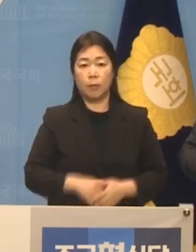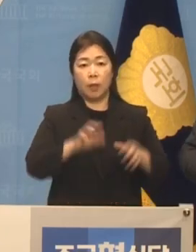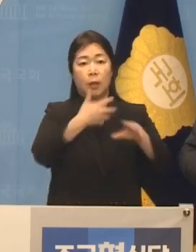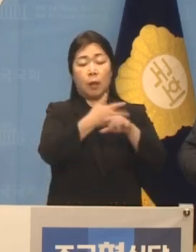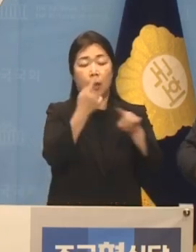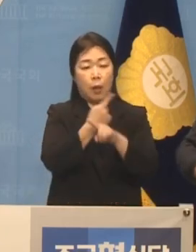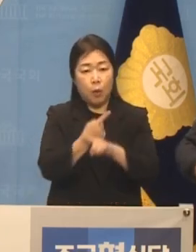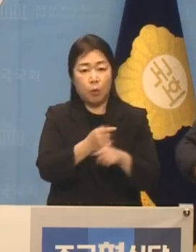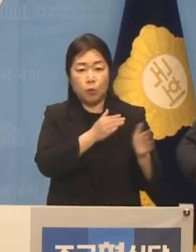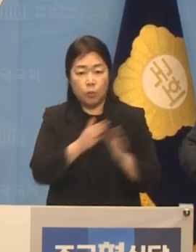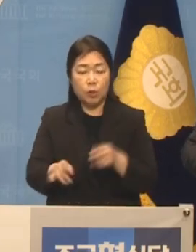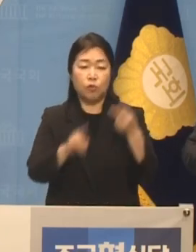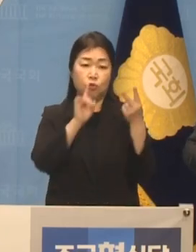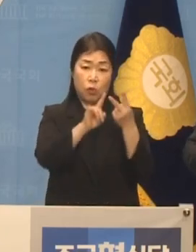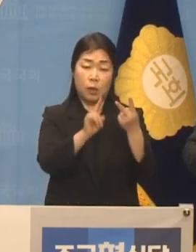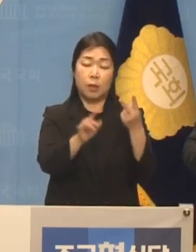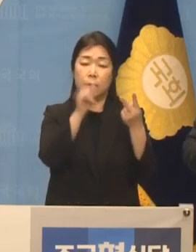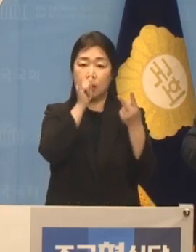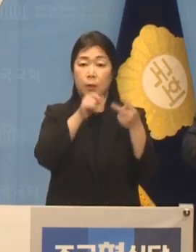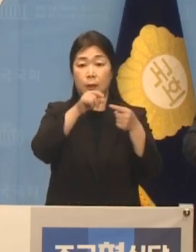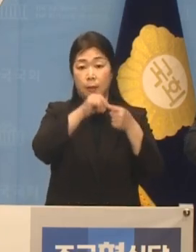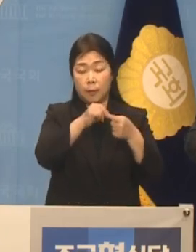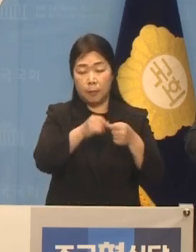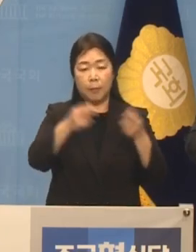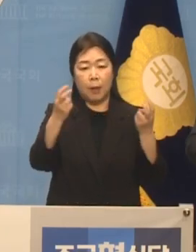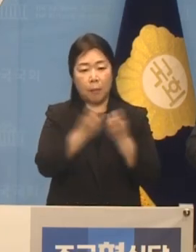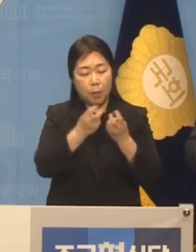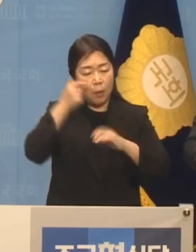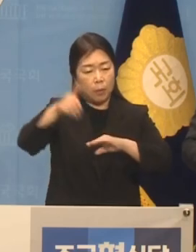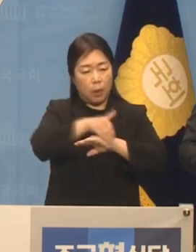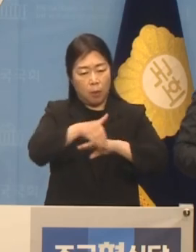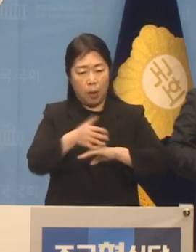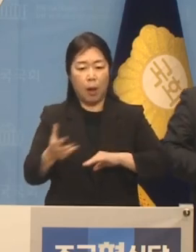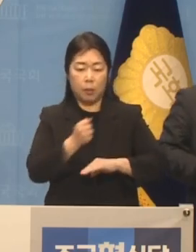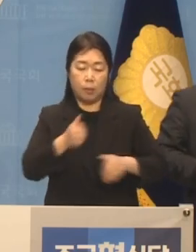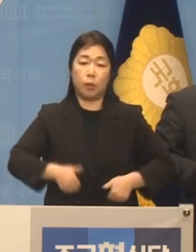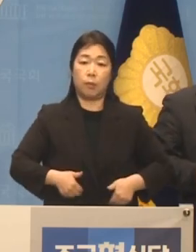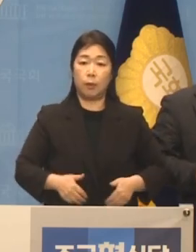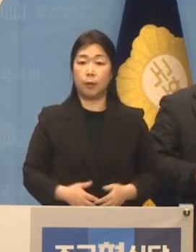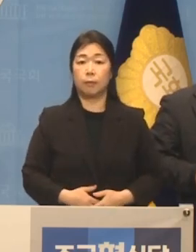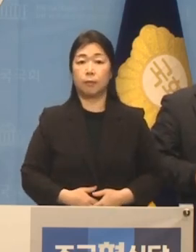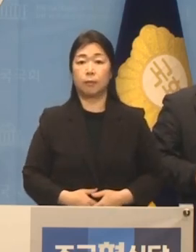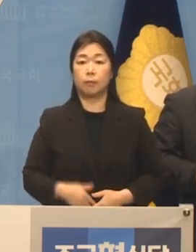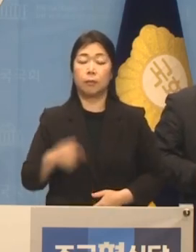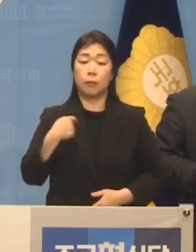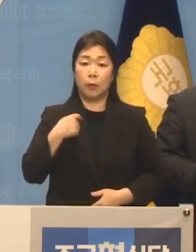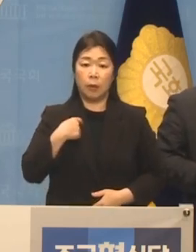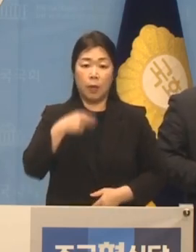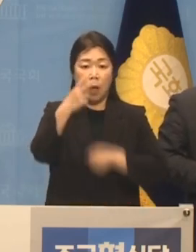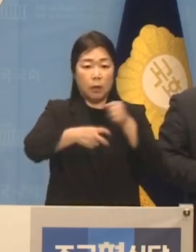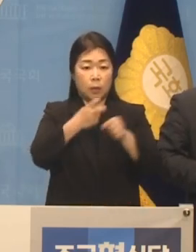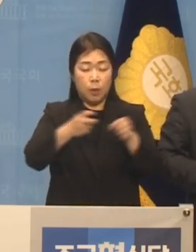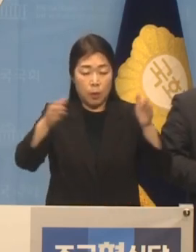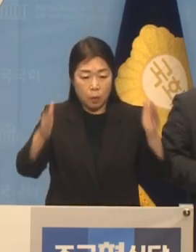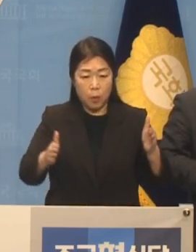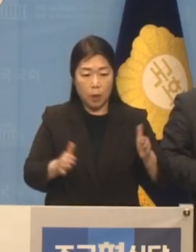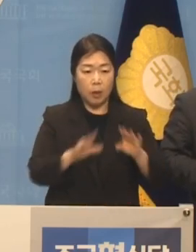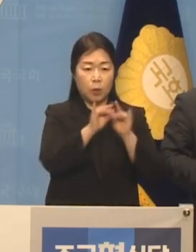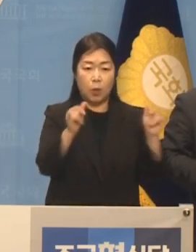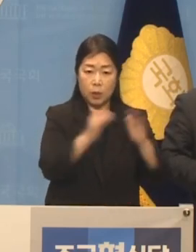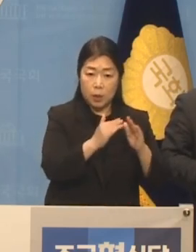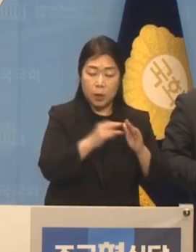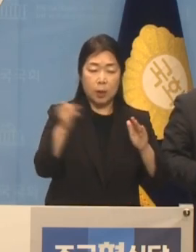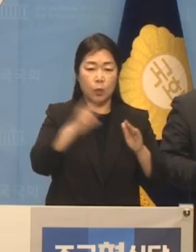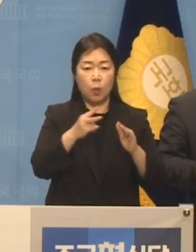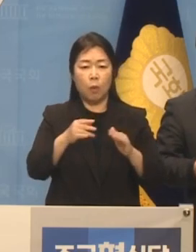하나는 개혁의 방법 혹은 청사진을 갖고 있어야 합니다. 저는 20여 년간 토지와 주거 문제의 해법을 연구해